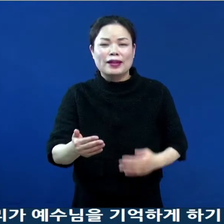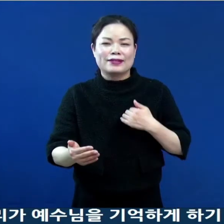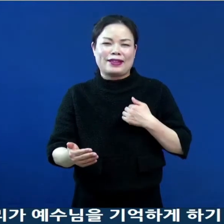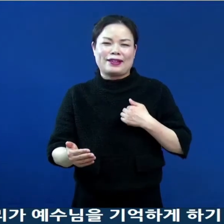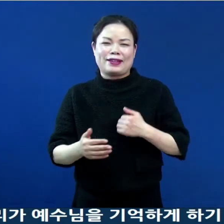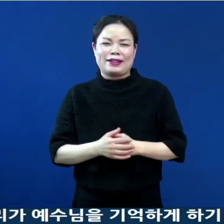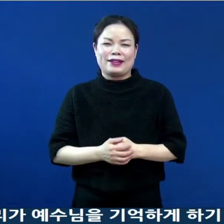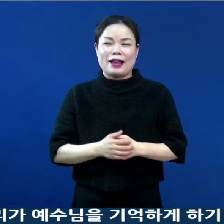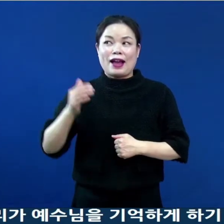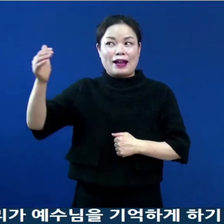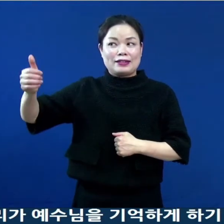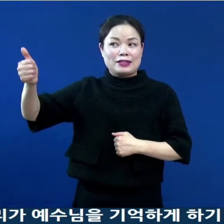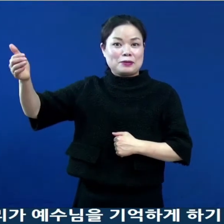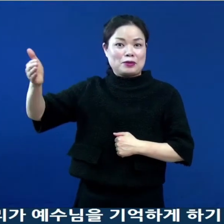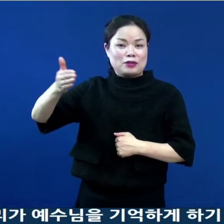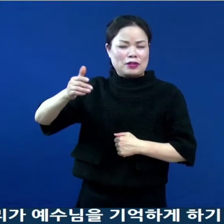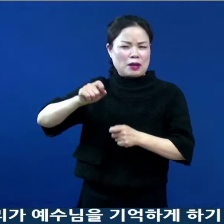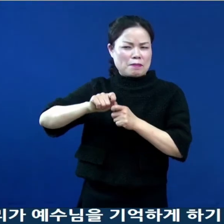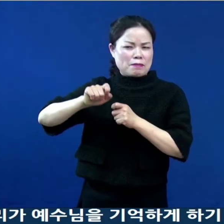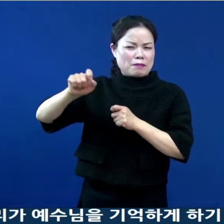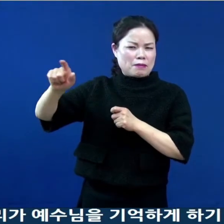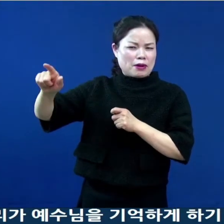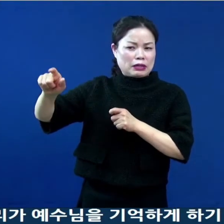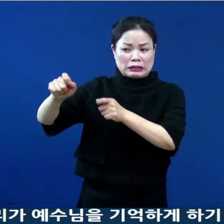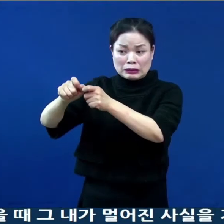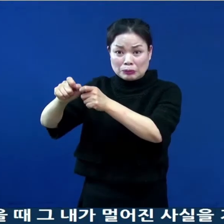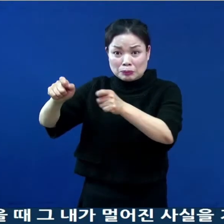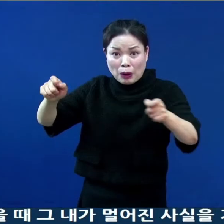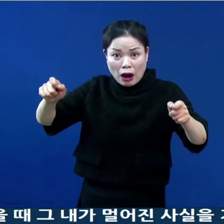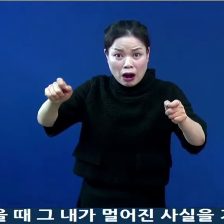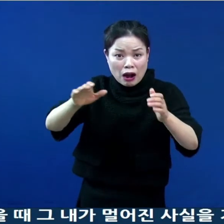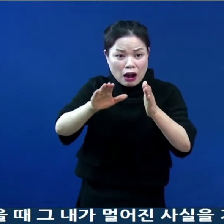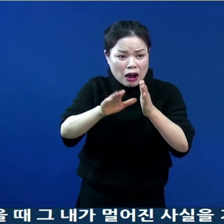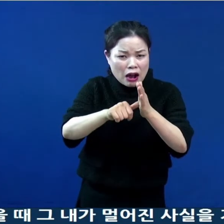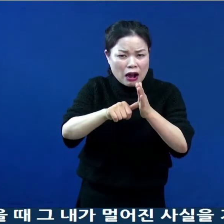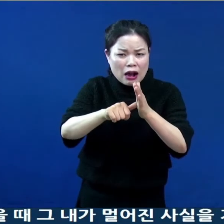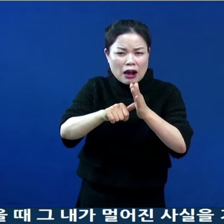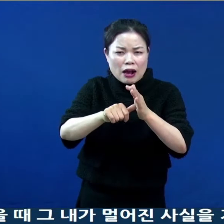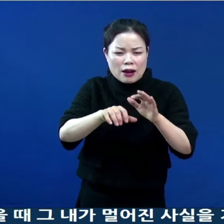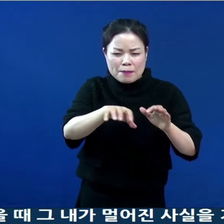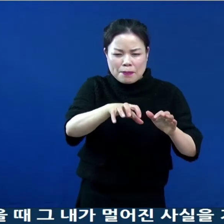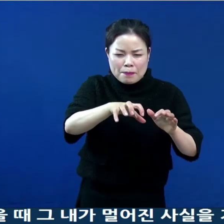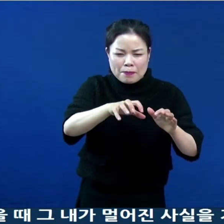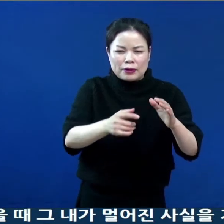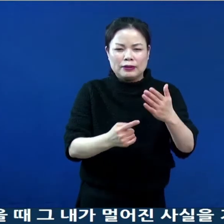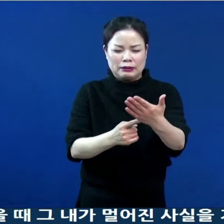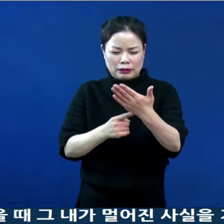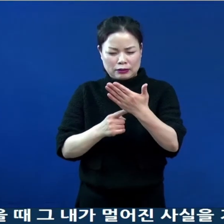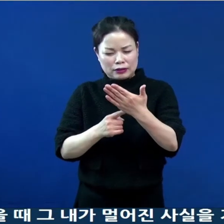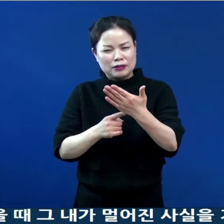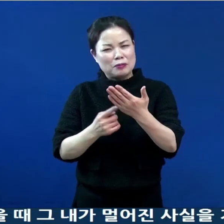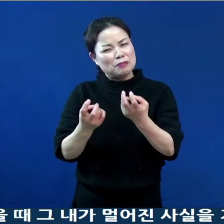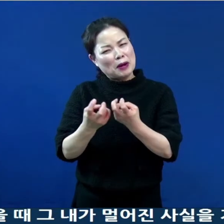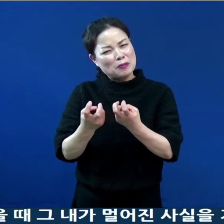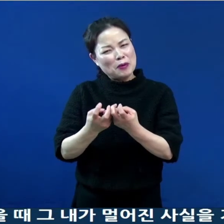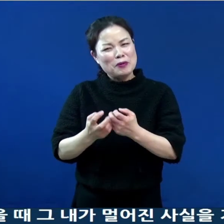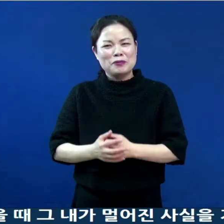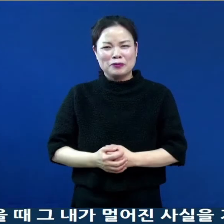내가 하나님께로부터 멀어지기 시작할 때 그때 알람이 탁 뜰 수 있는 그런 방법,